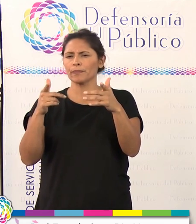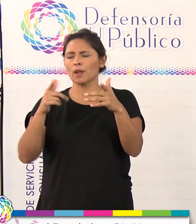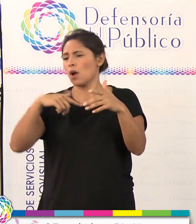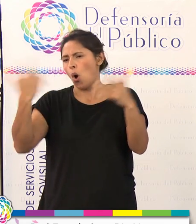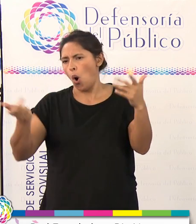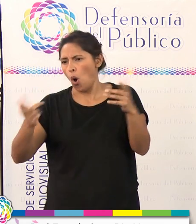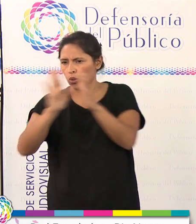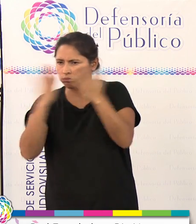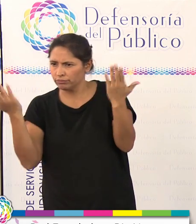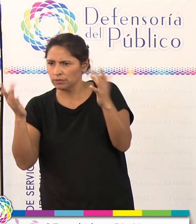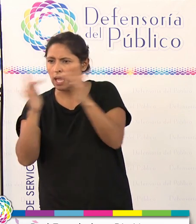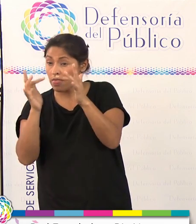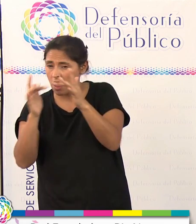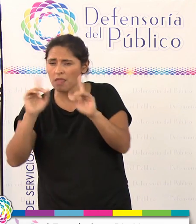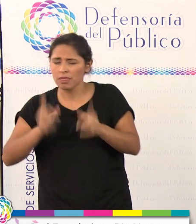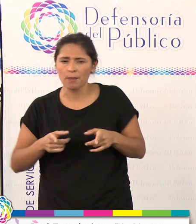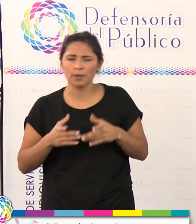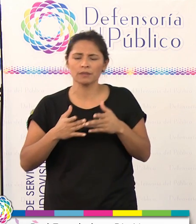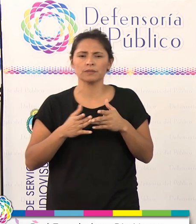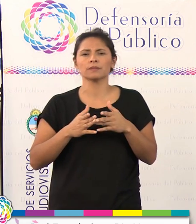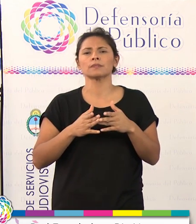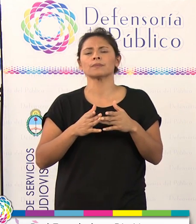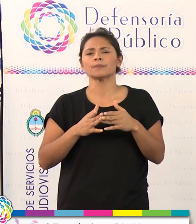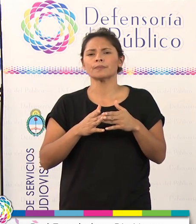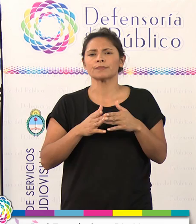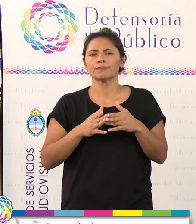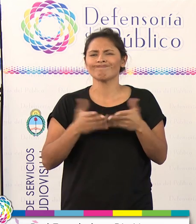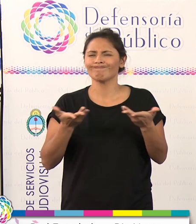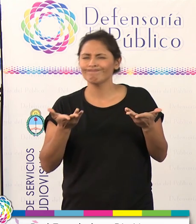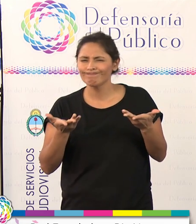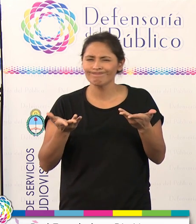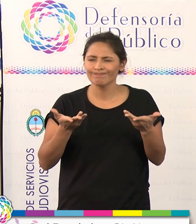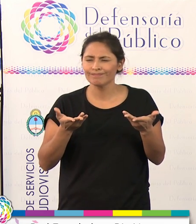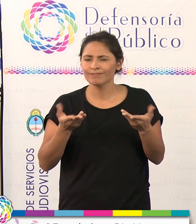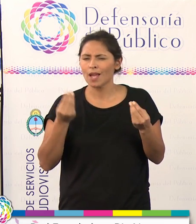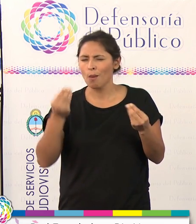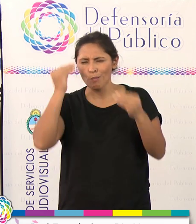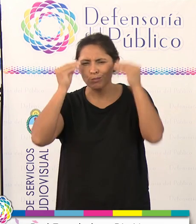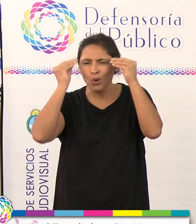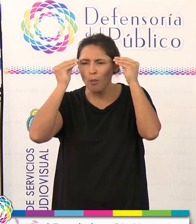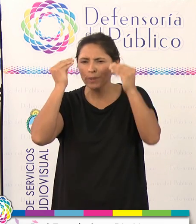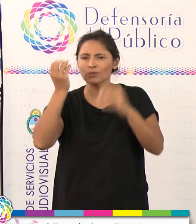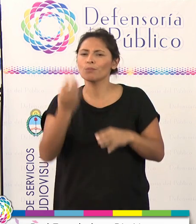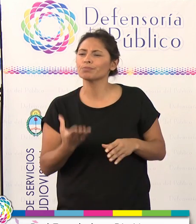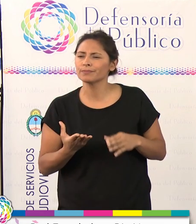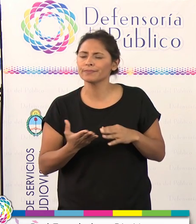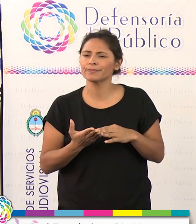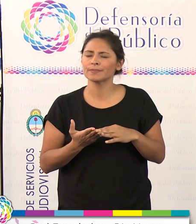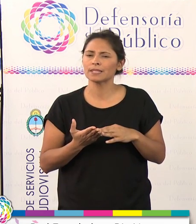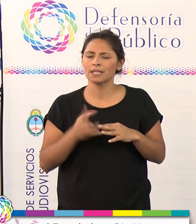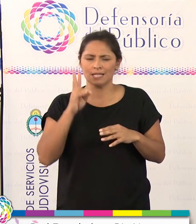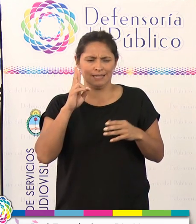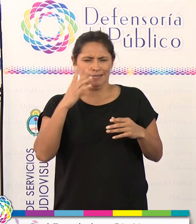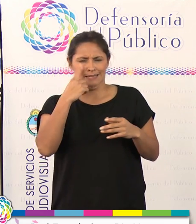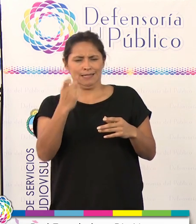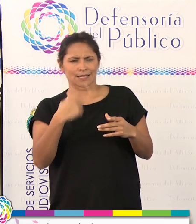como en los medios digitales y algunos gráficos, provoca honda preocupación, porque lo que vemos es que hay